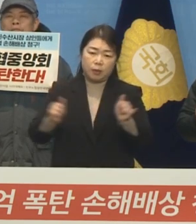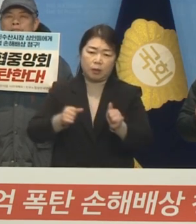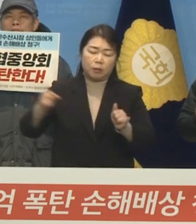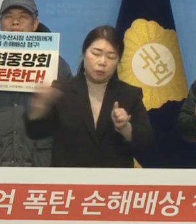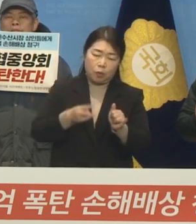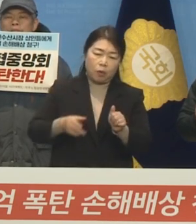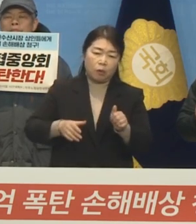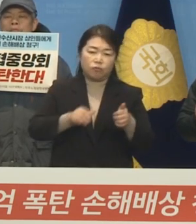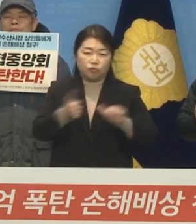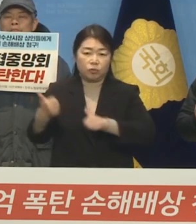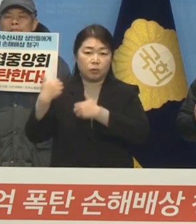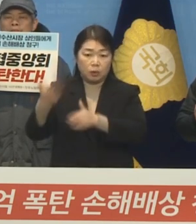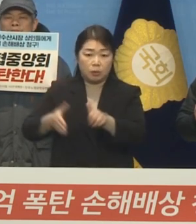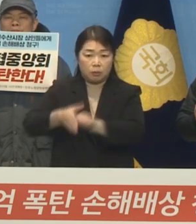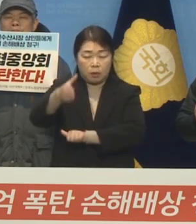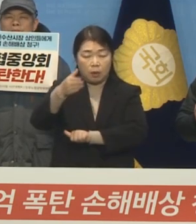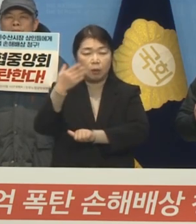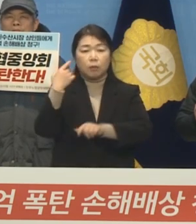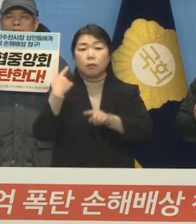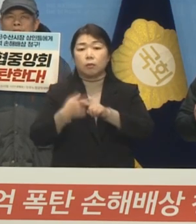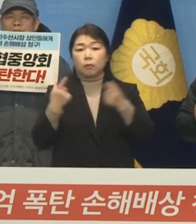또다시 죽음으로 내모는 것입니다.